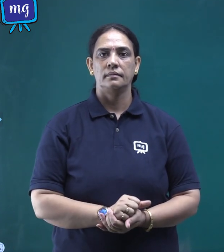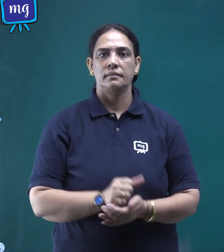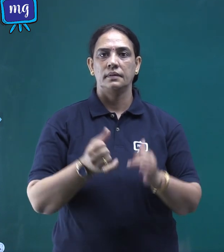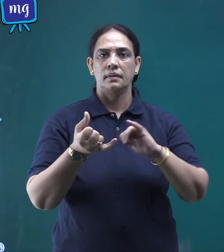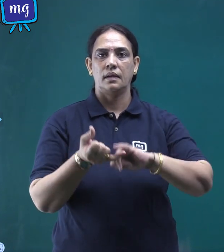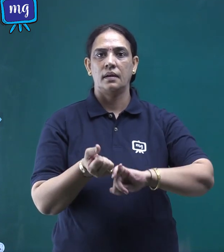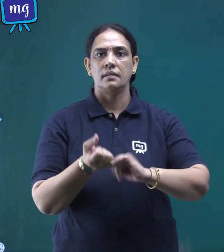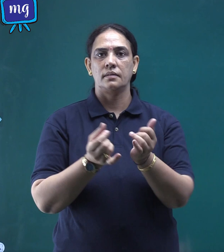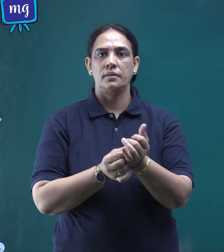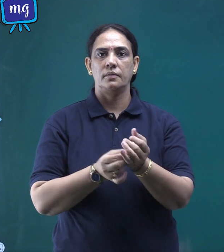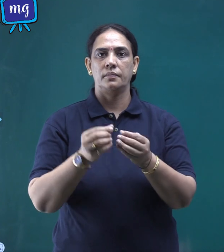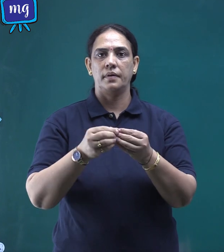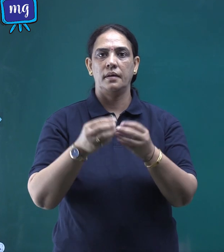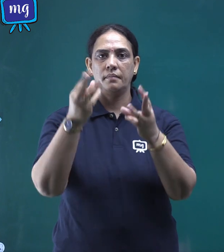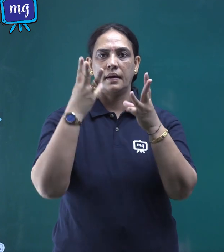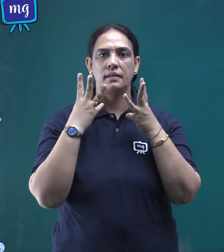विषय गणित